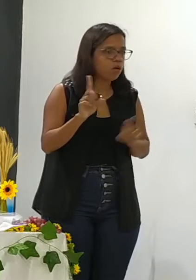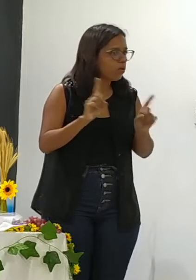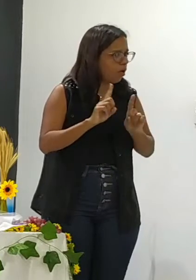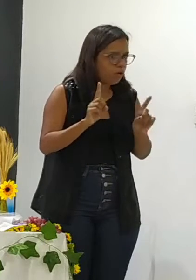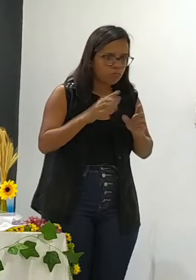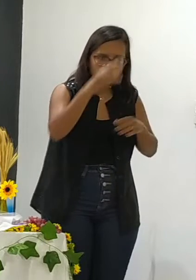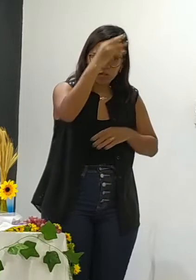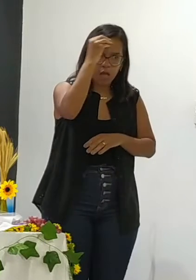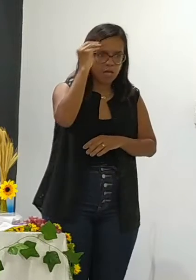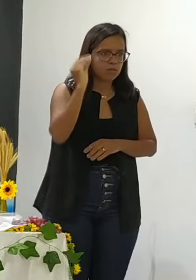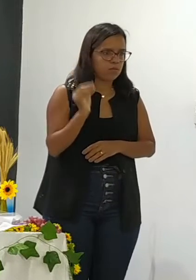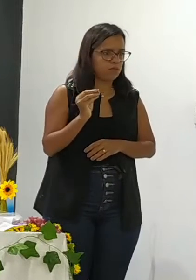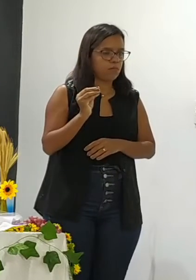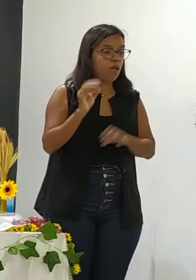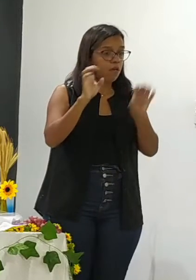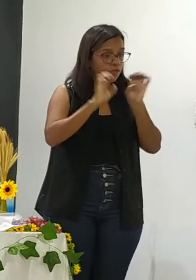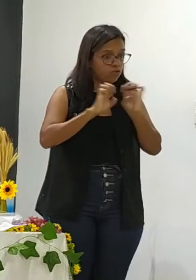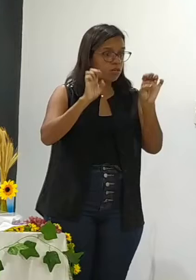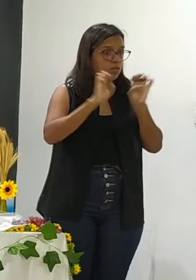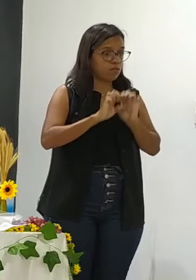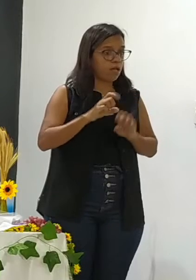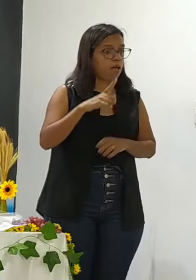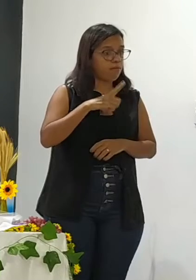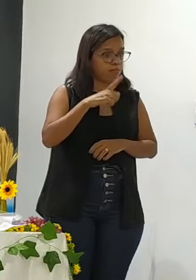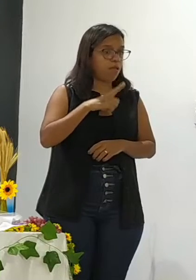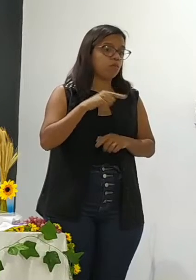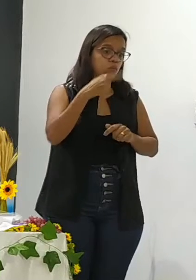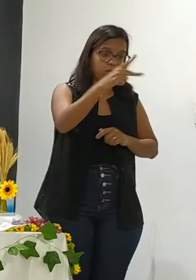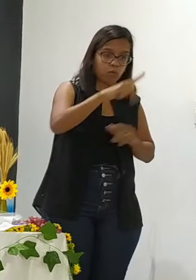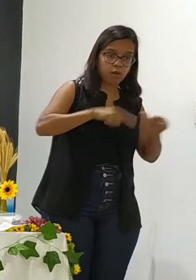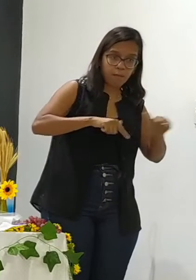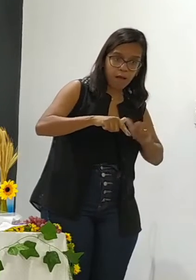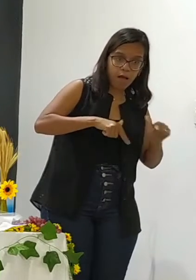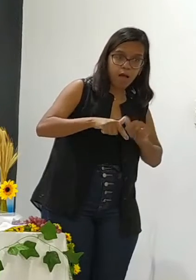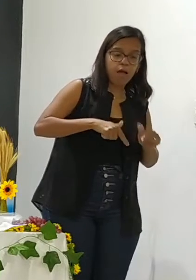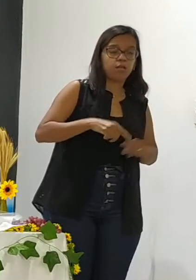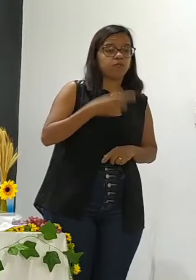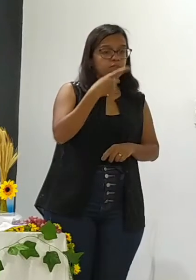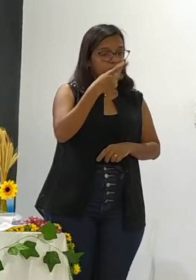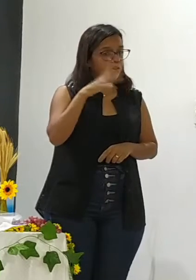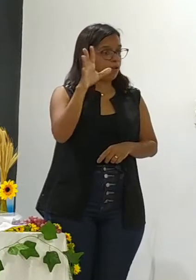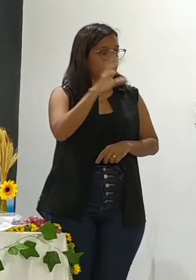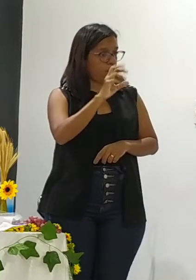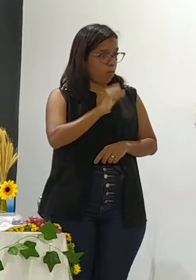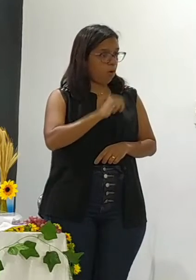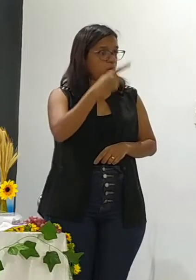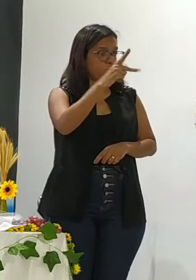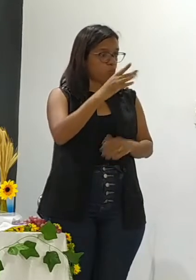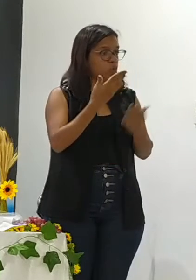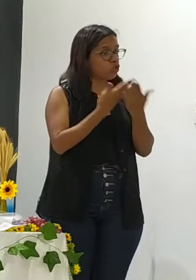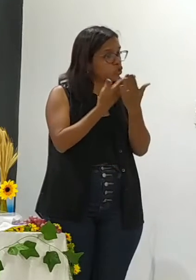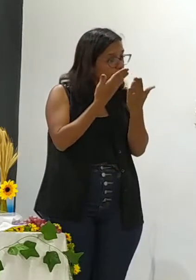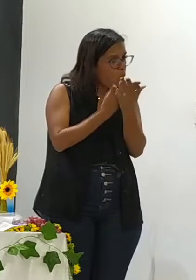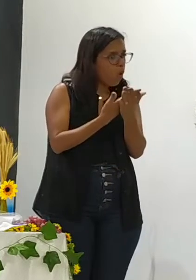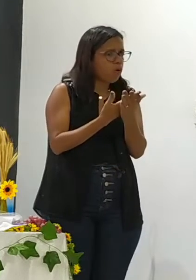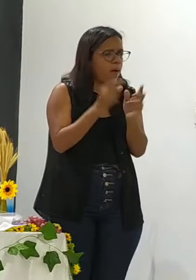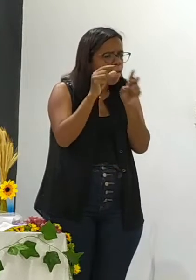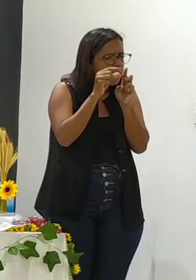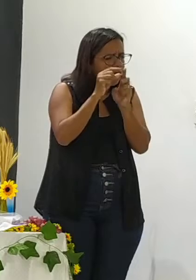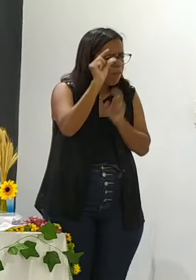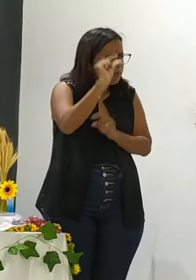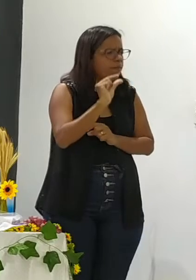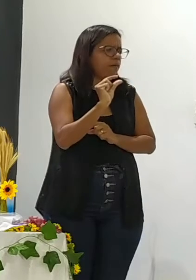amado. Ganhar almas é você lá no seu trabalho, você fala do amor de Jesus, ainda que seja uma palavra muito